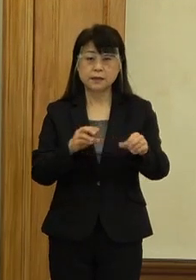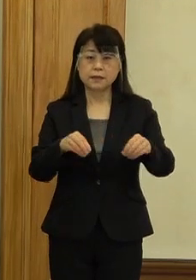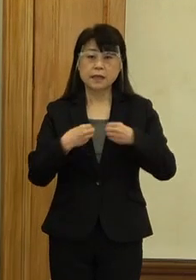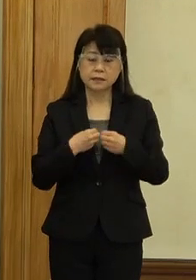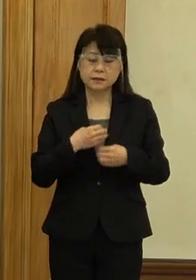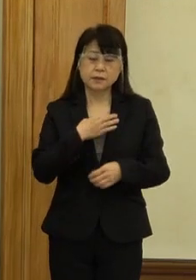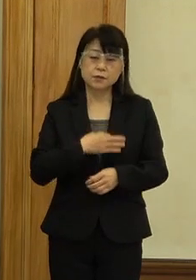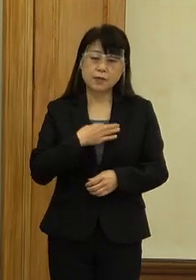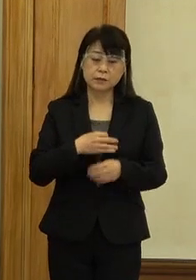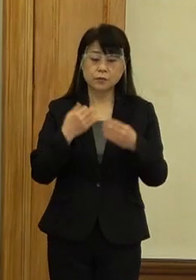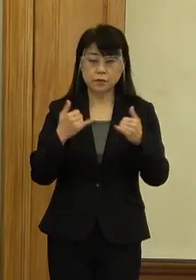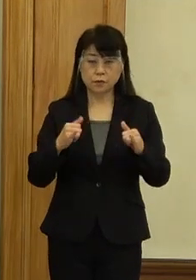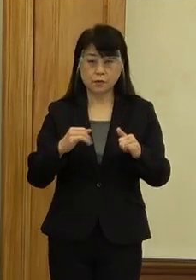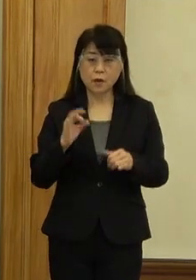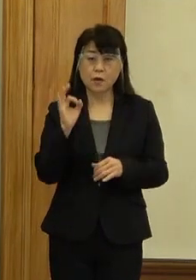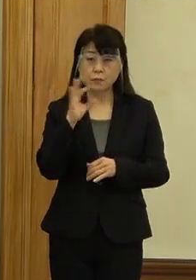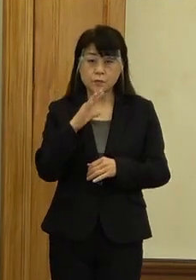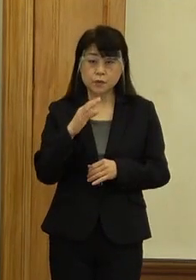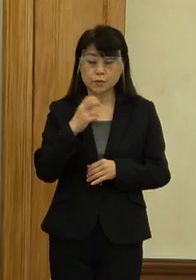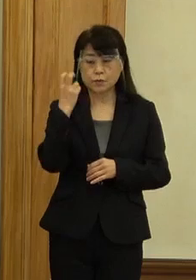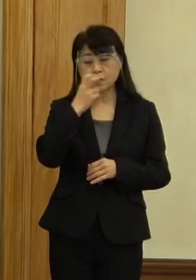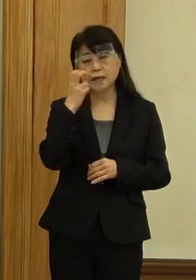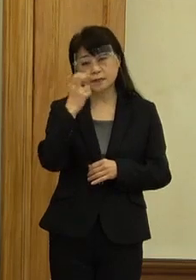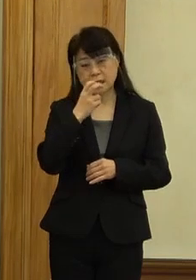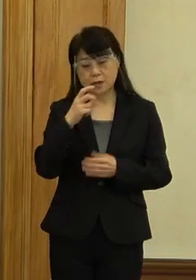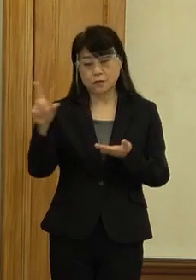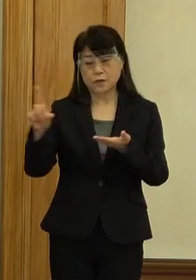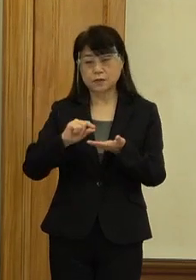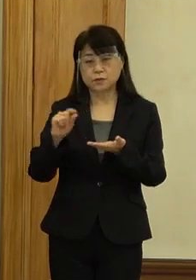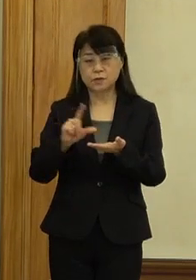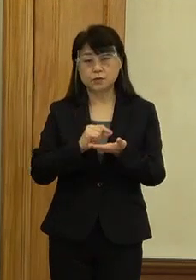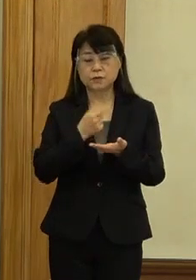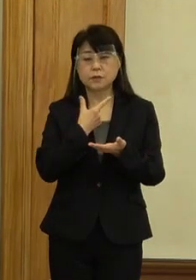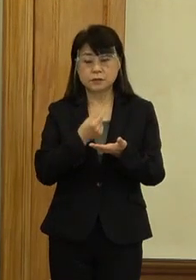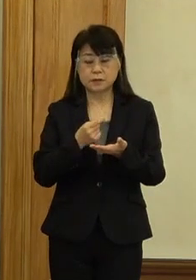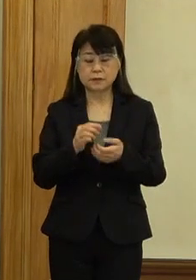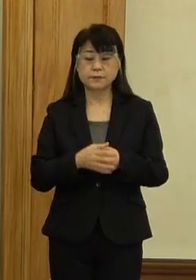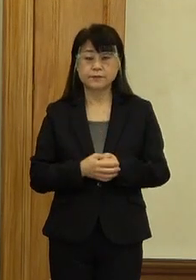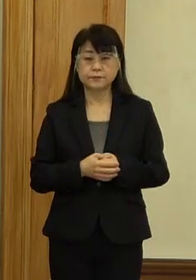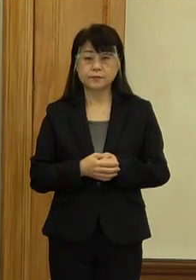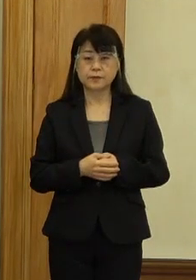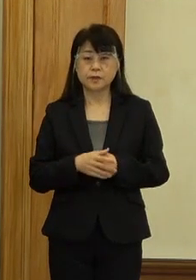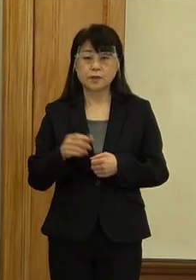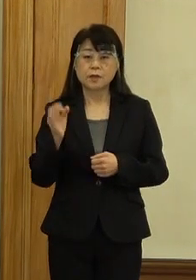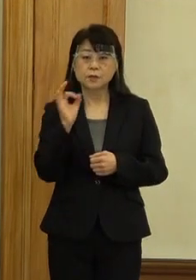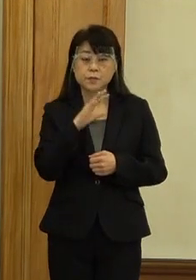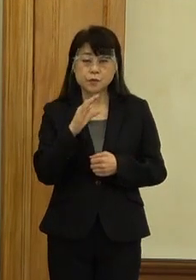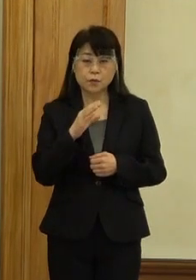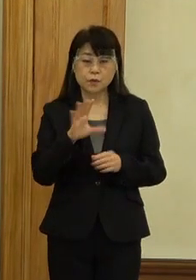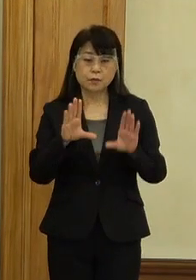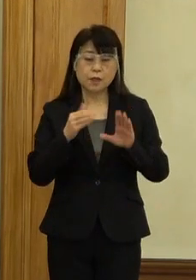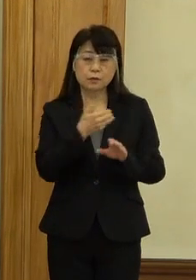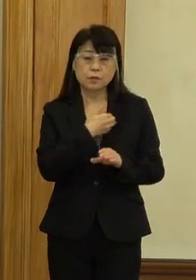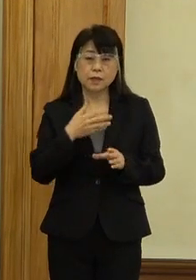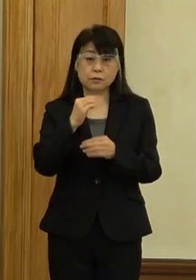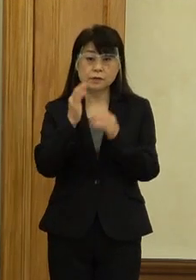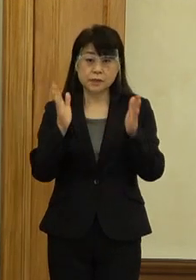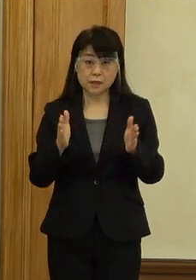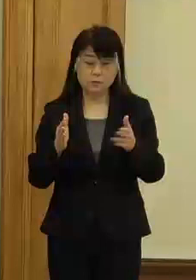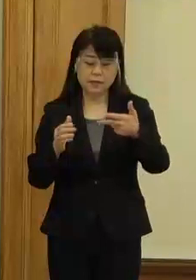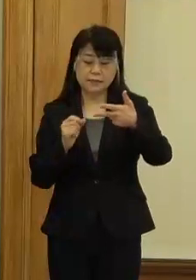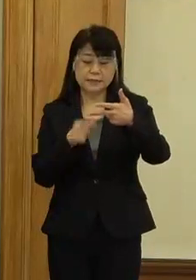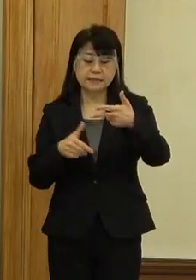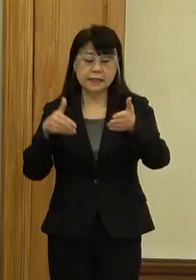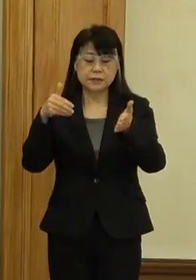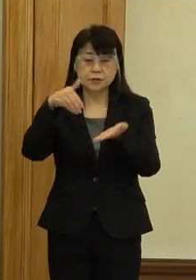不安を感じる方は無料の検査をご活用ください。無料で受けられる期間については7月末